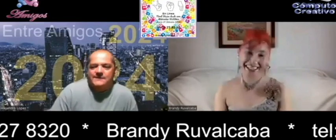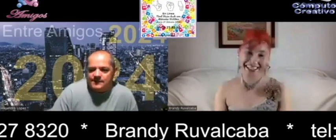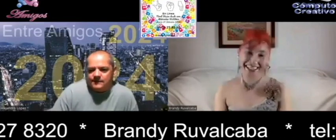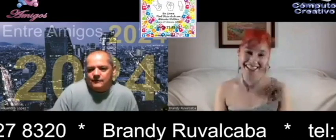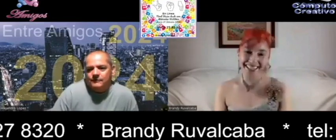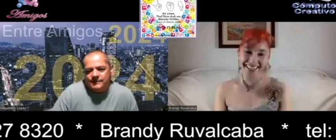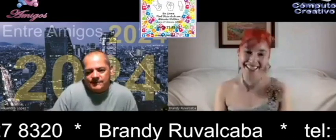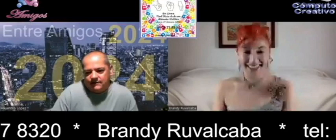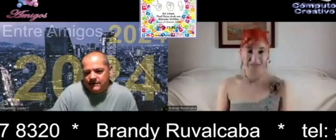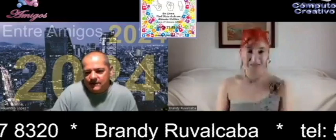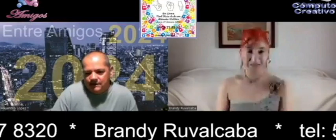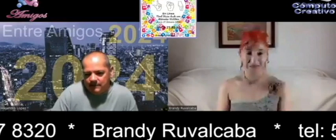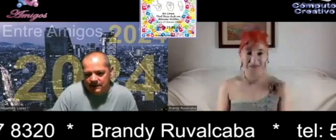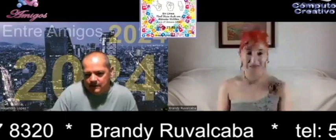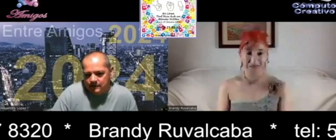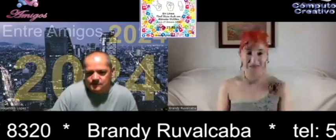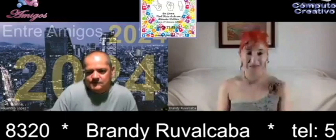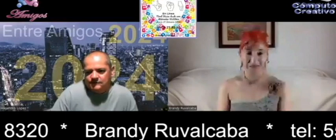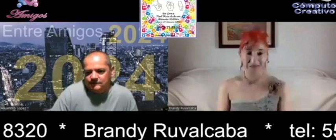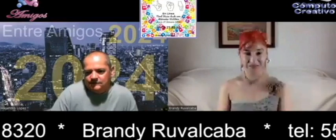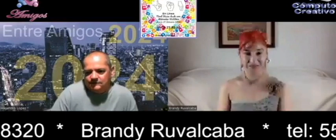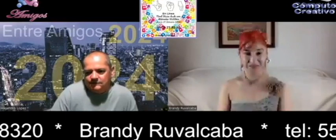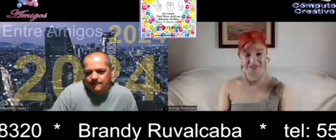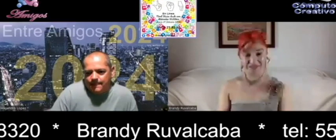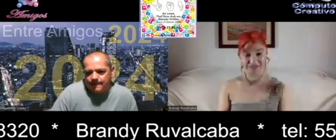en Castilla, no precisamente en México.